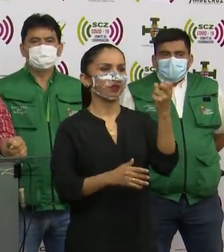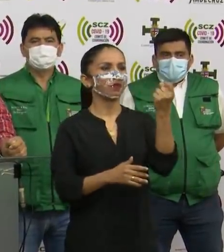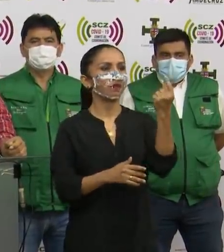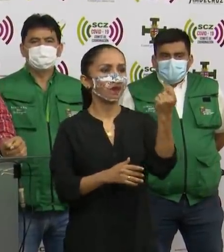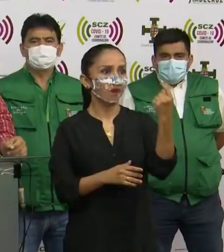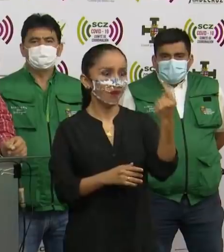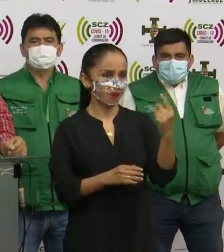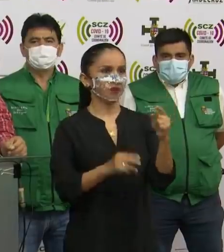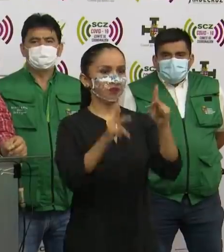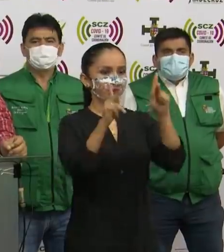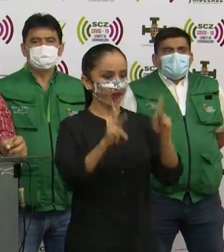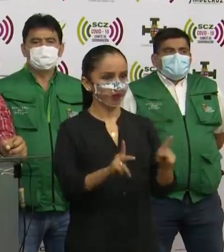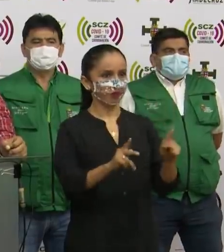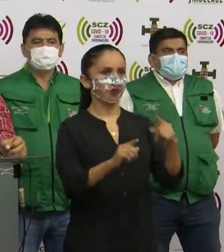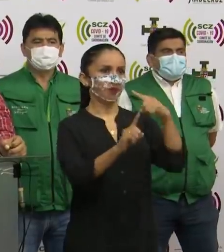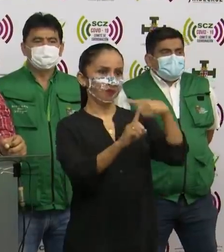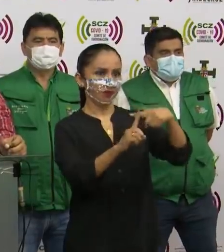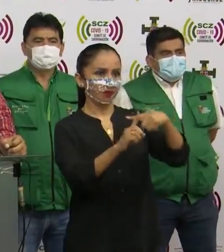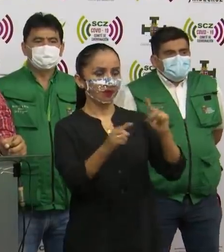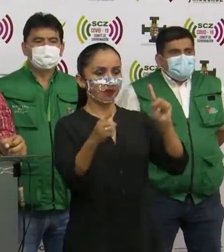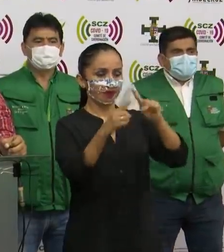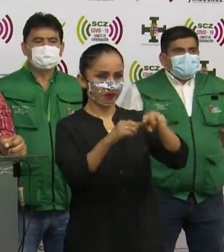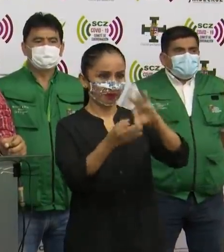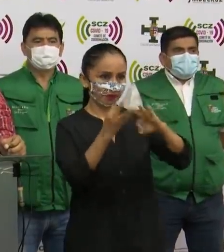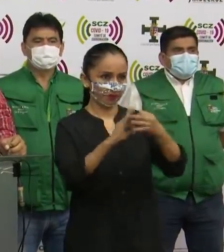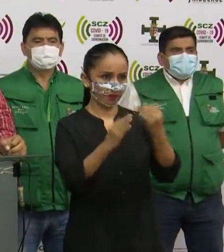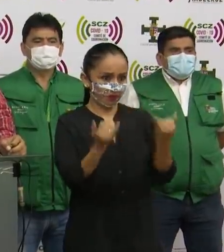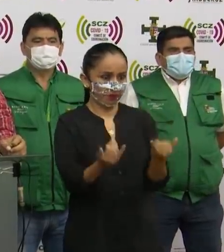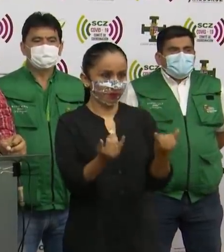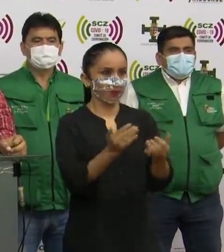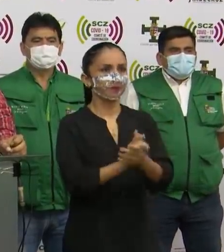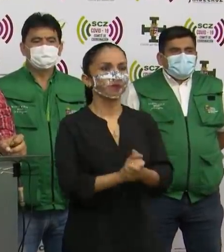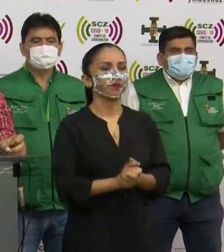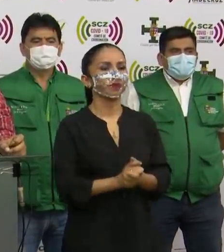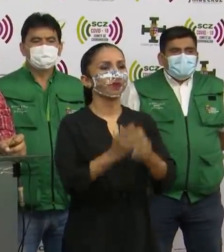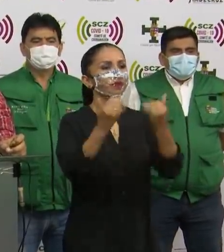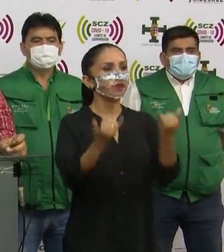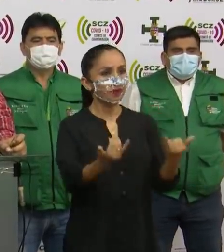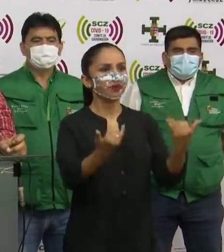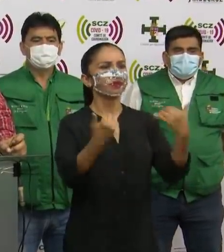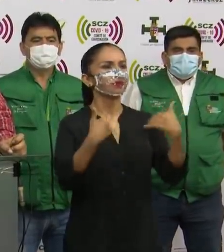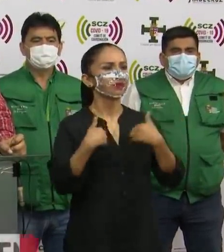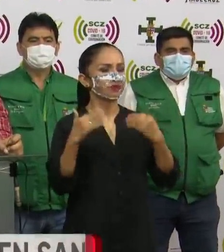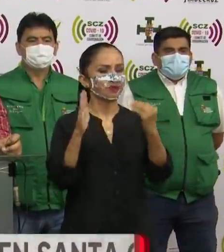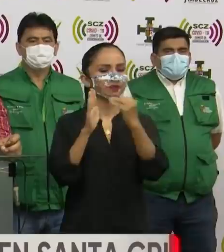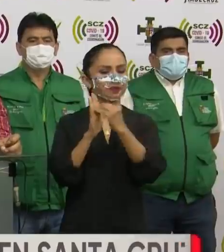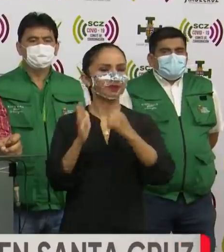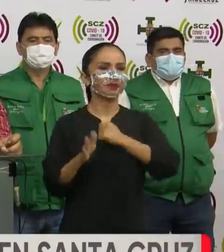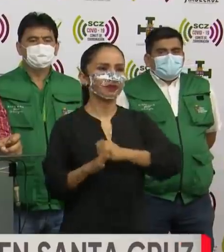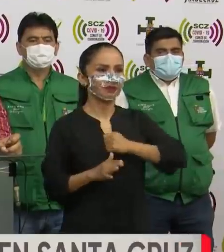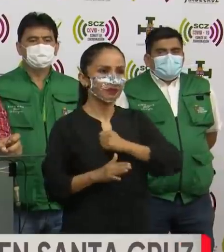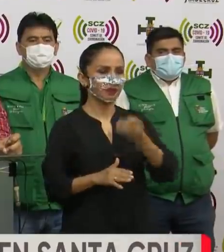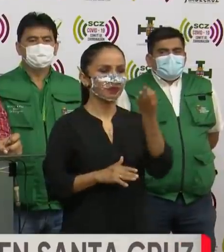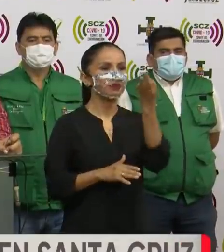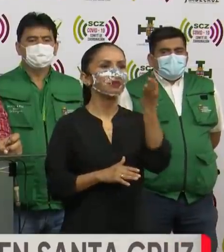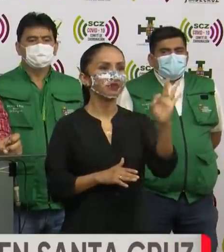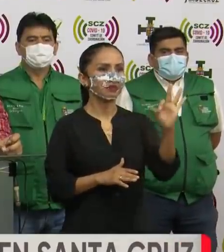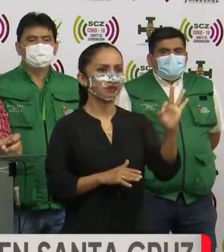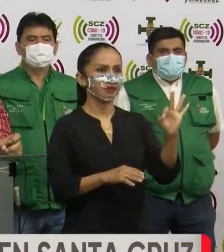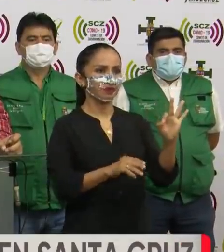18.211 casos registrados a la fecha. Hoy día tenemos un registro lamentable de